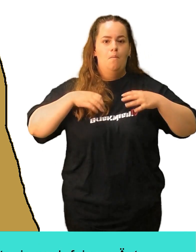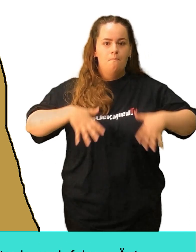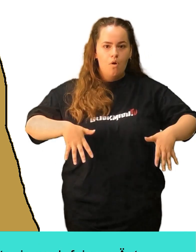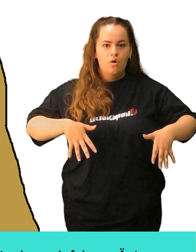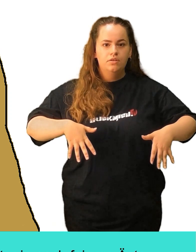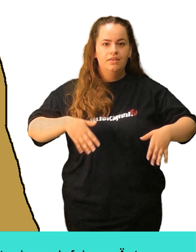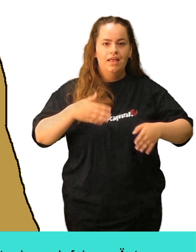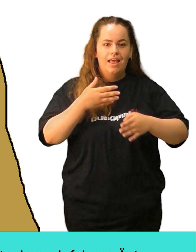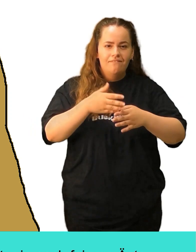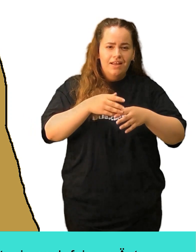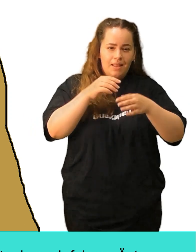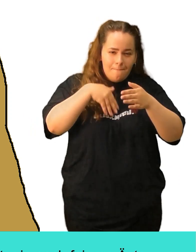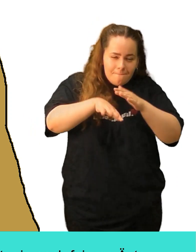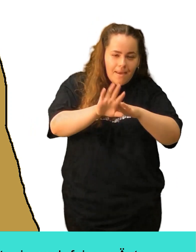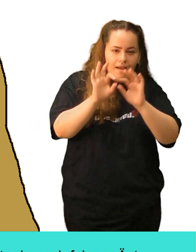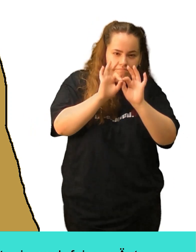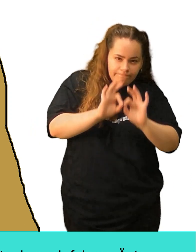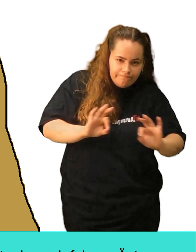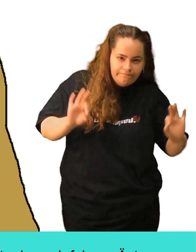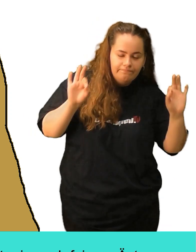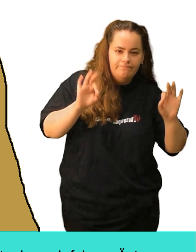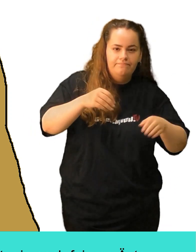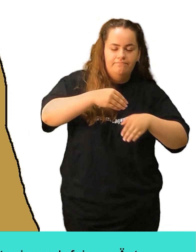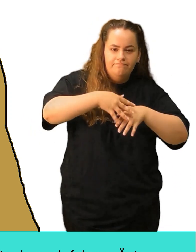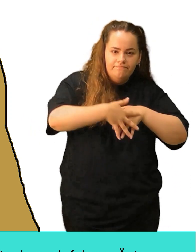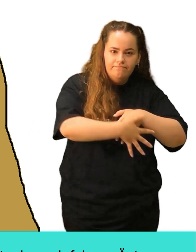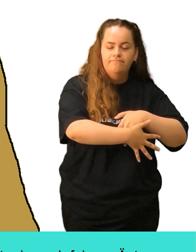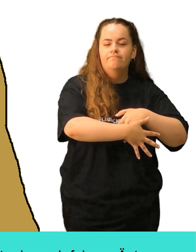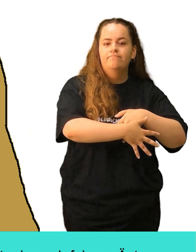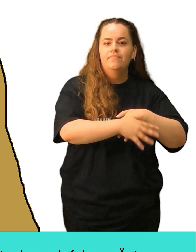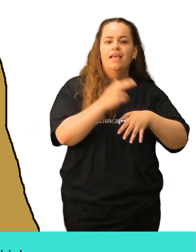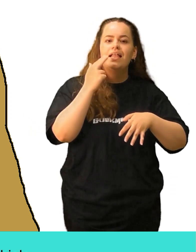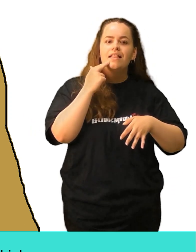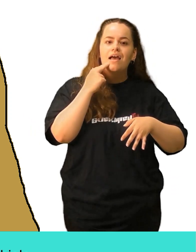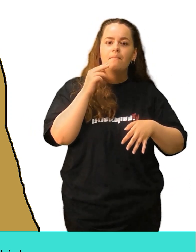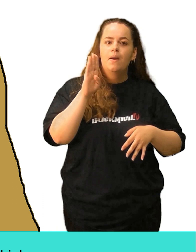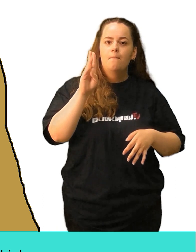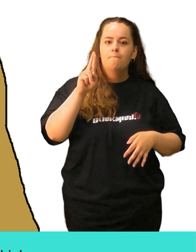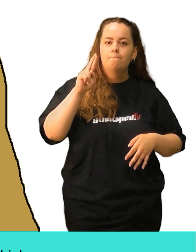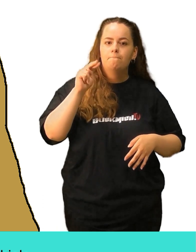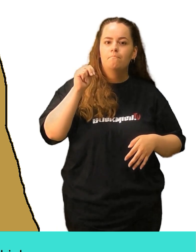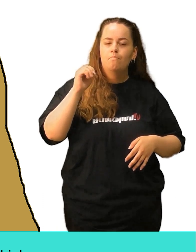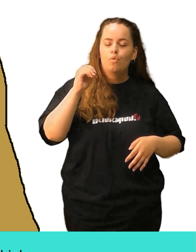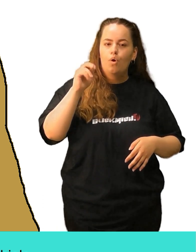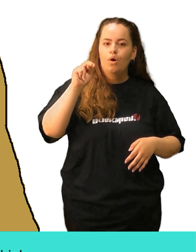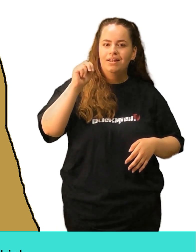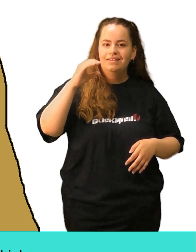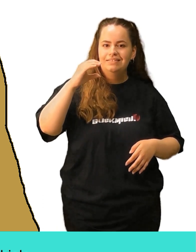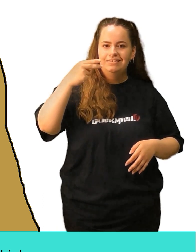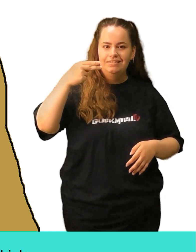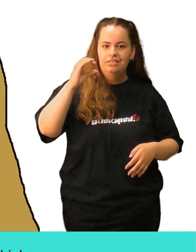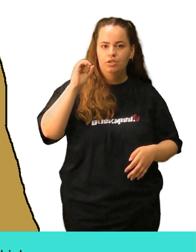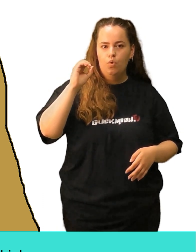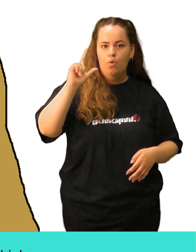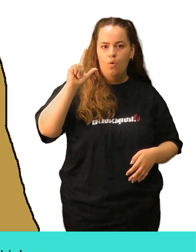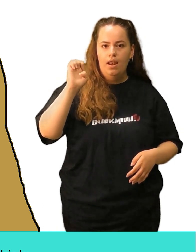Und die Bronchien verzweigen sich weiter in noch feinere Äste. Die nennt man Bronchiole.